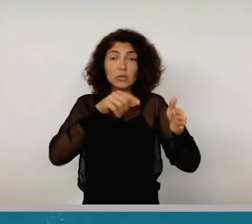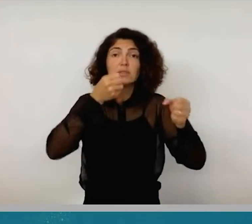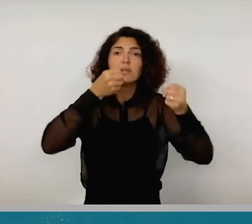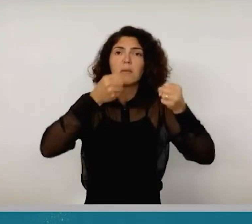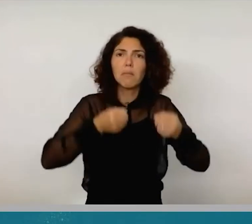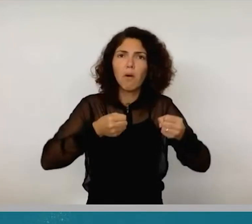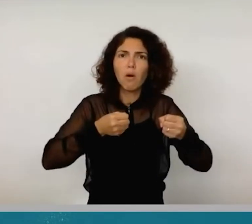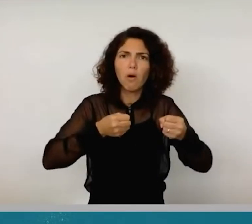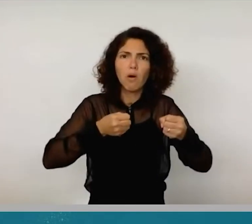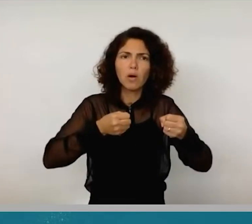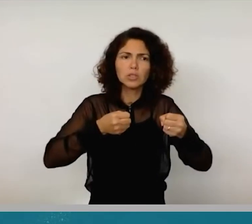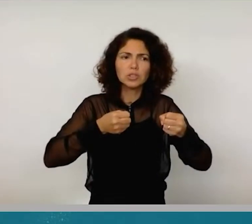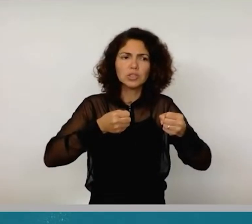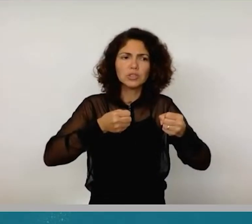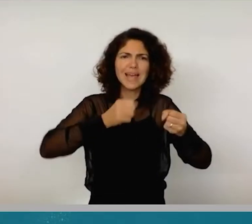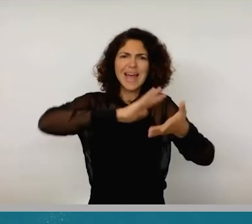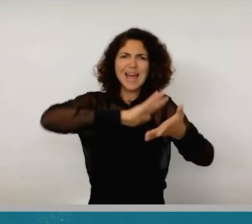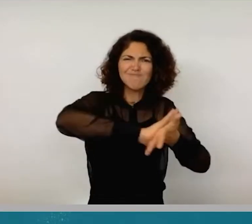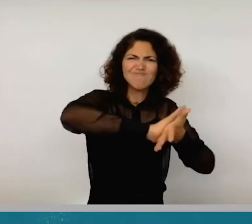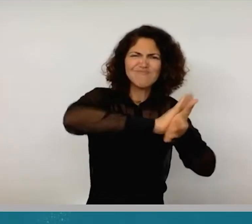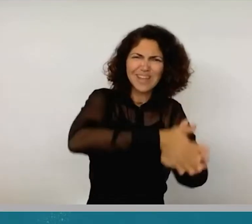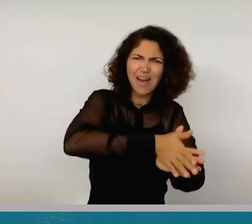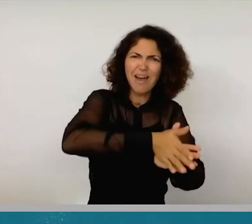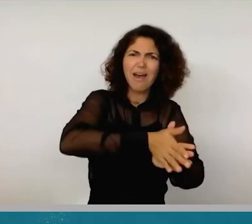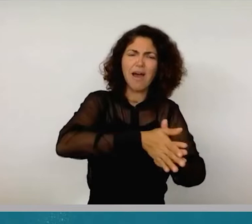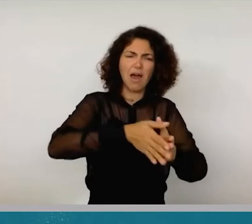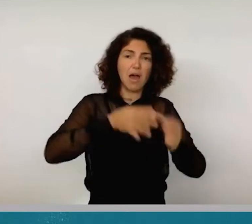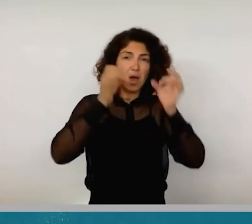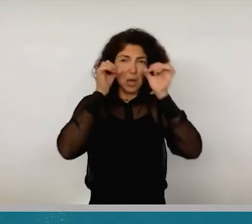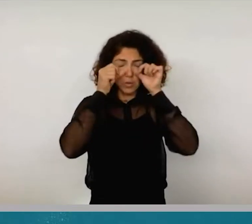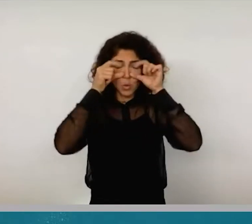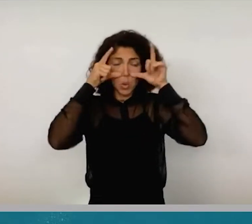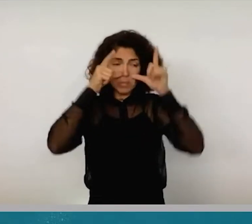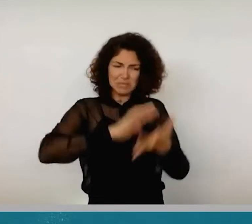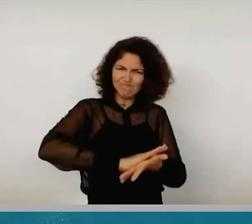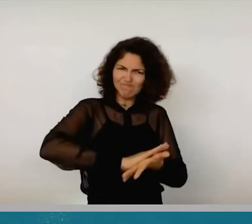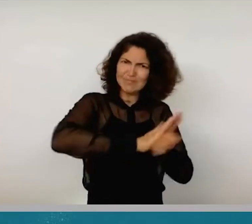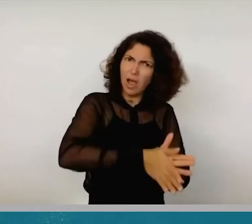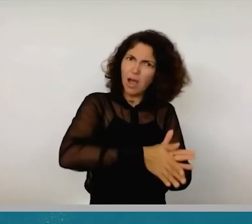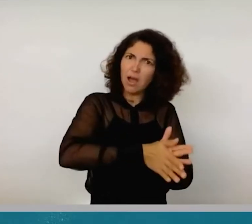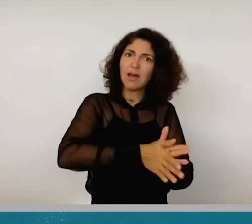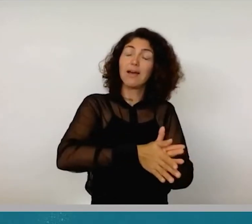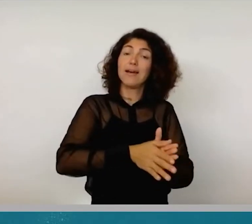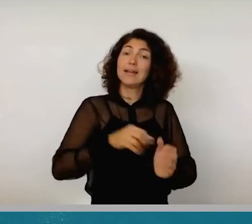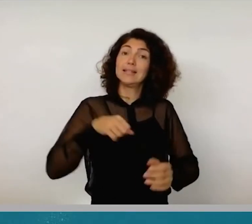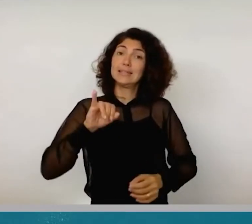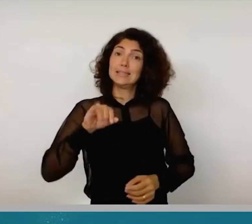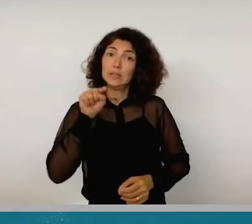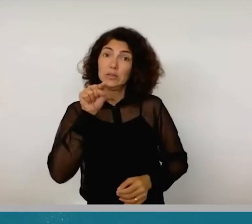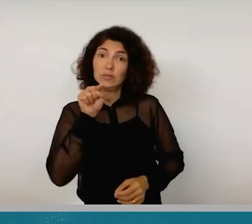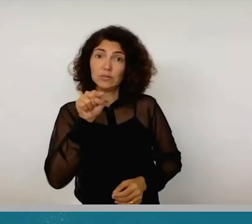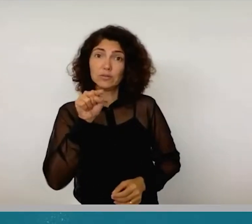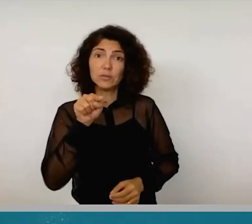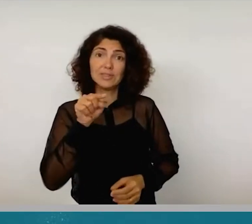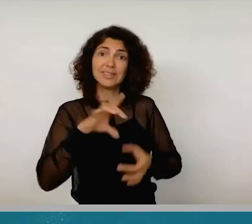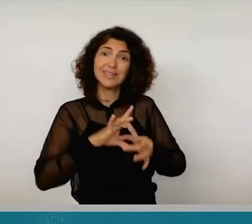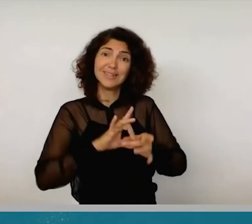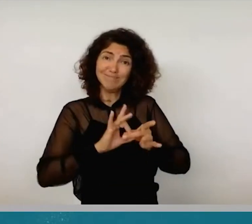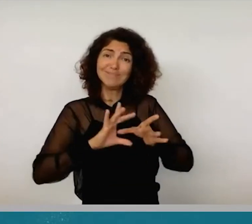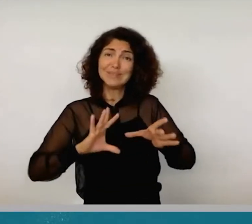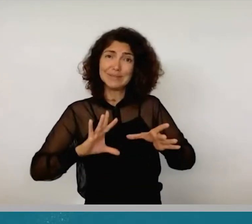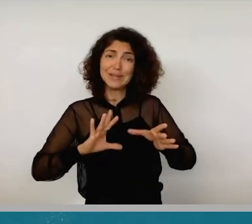Eu li para vocês, eu não terminei de ler aqui, né? Então, a cobiça, depois de